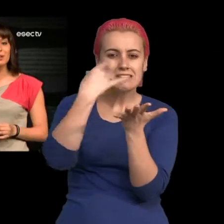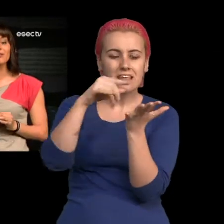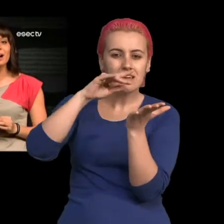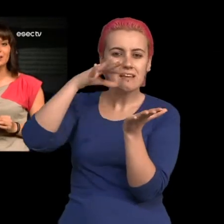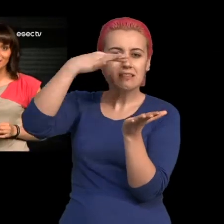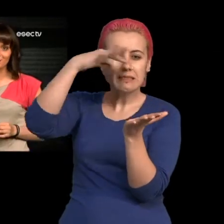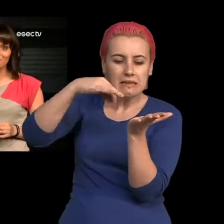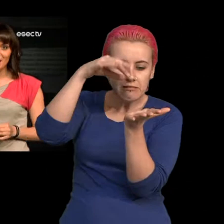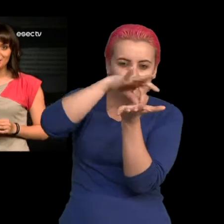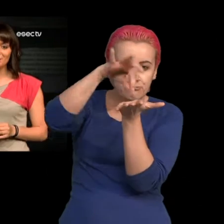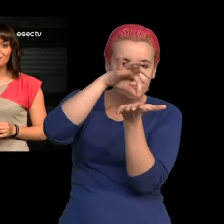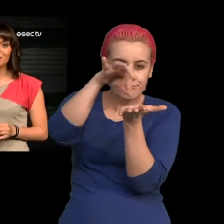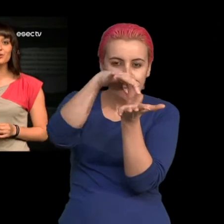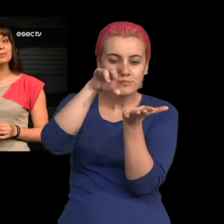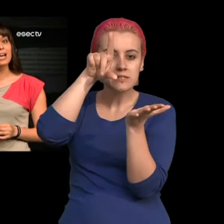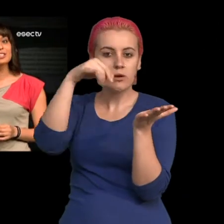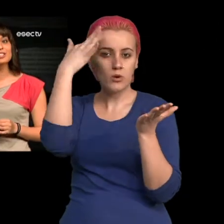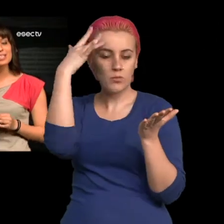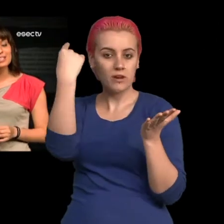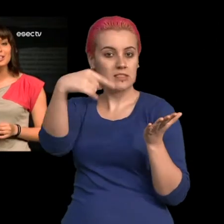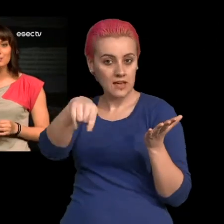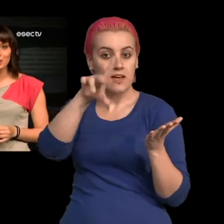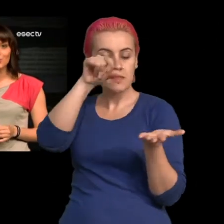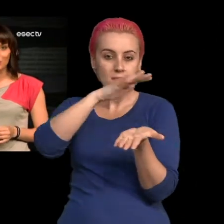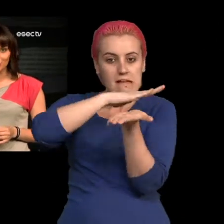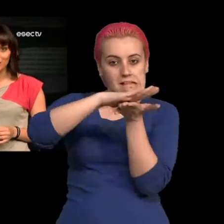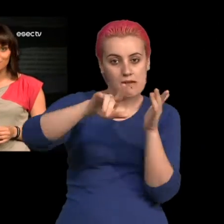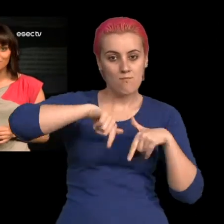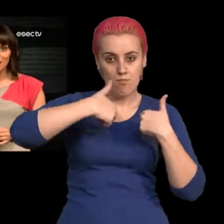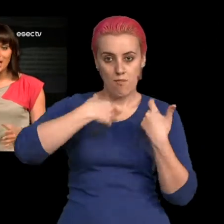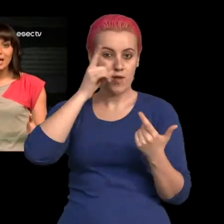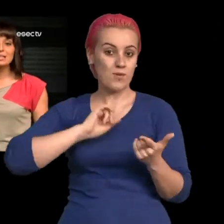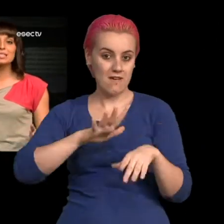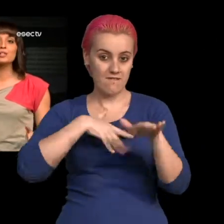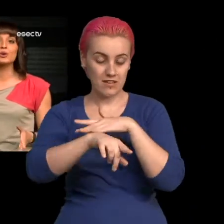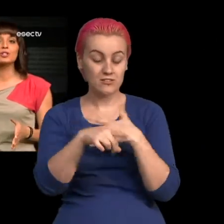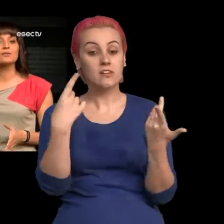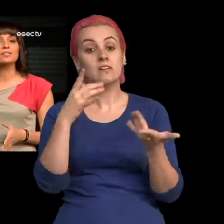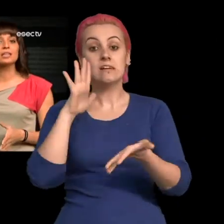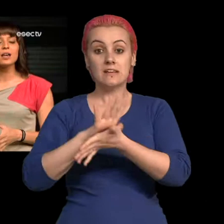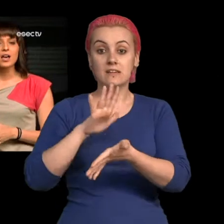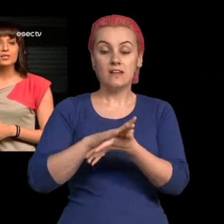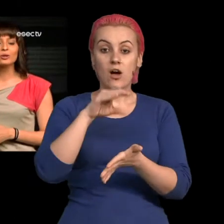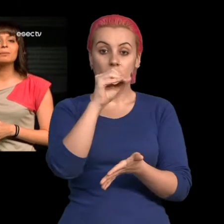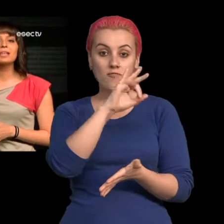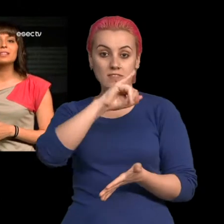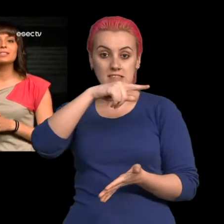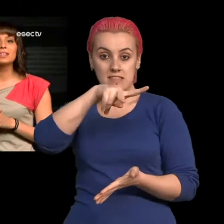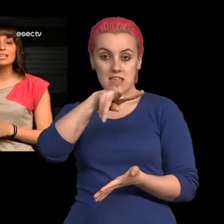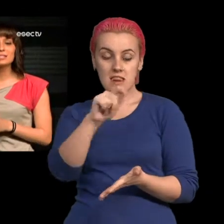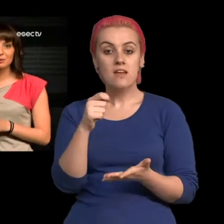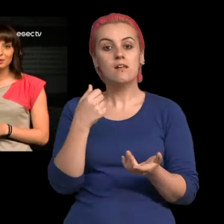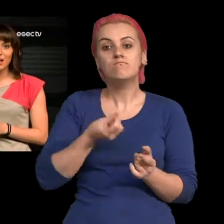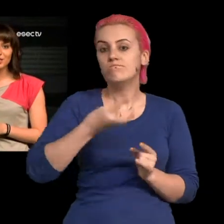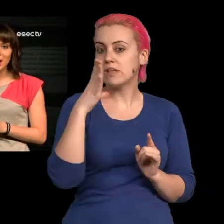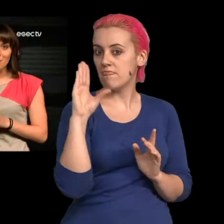em papel fine art, devidamente numeradas e seladas pela sua autora. As edições Oficine são limitadas a